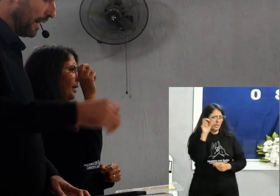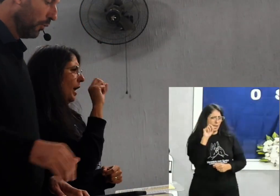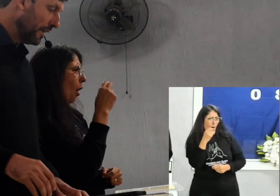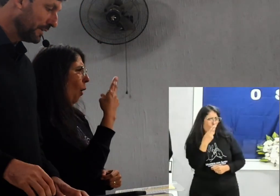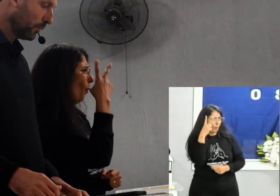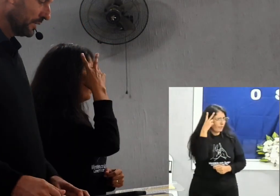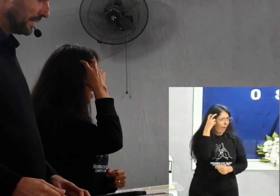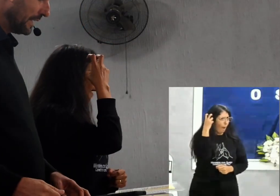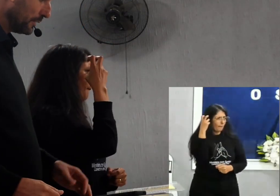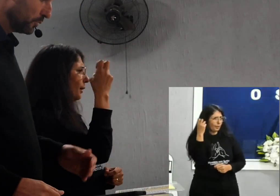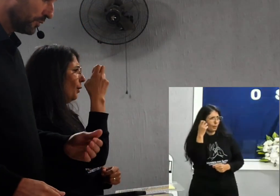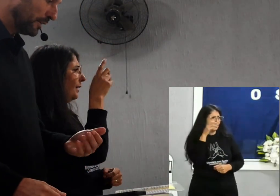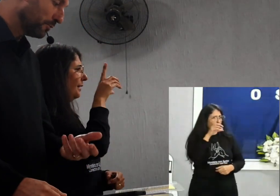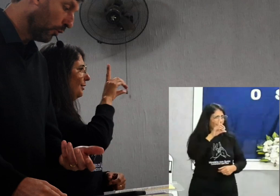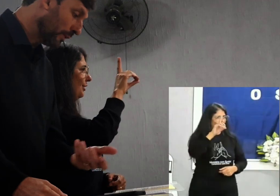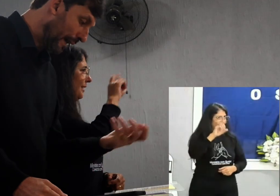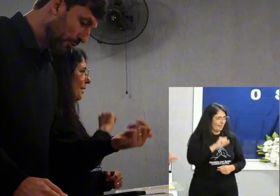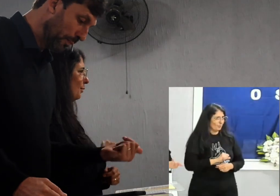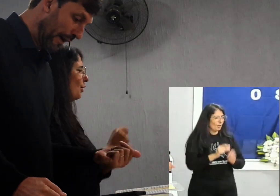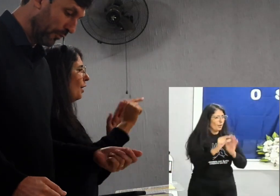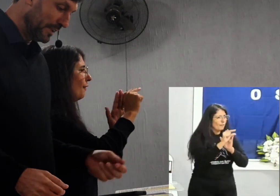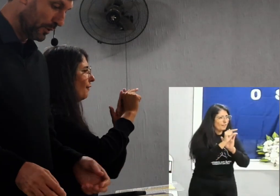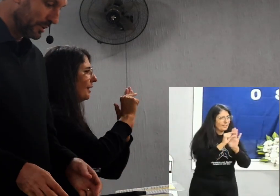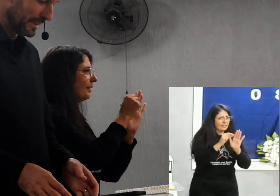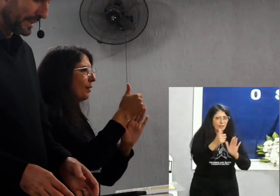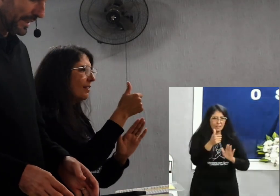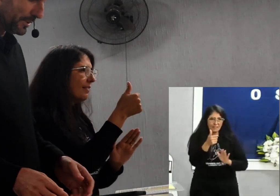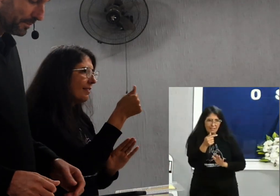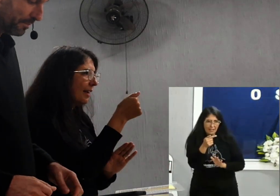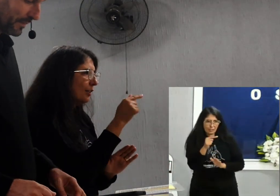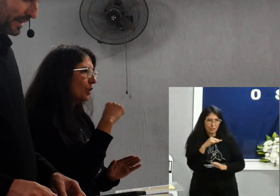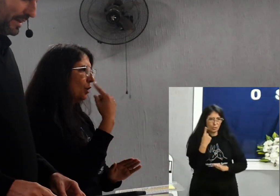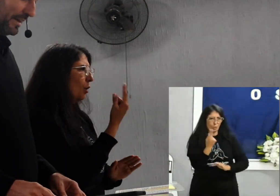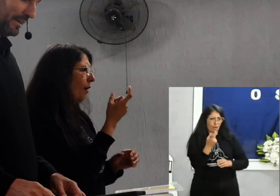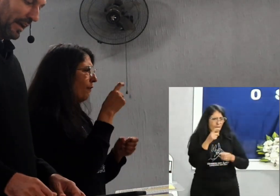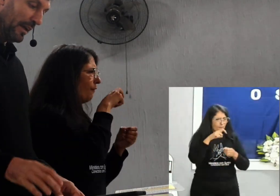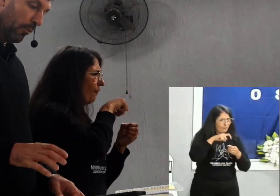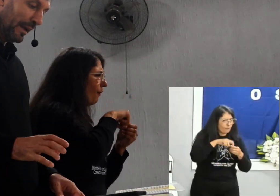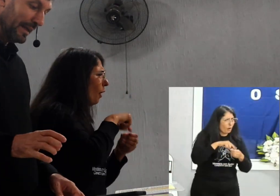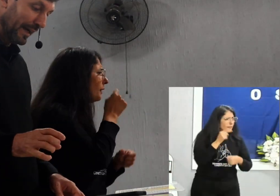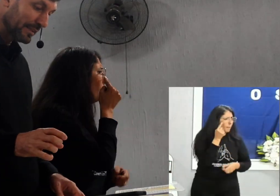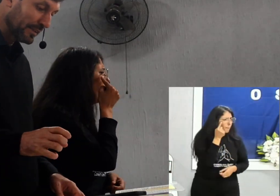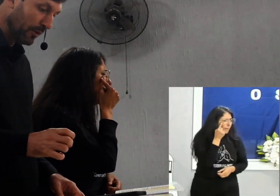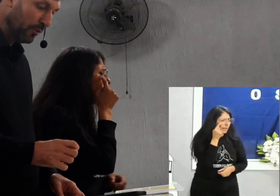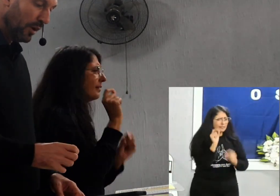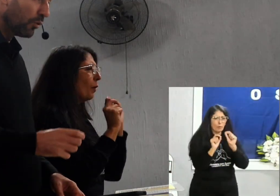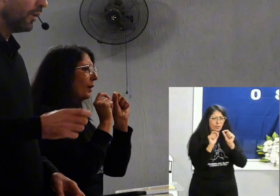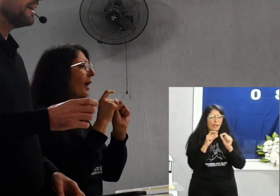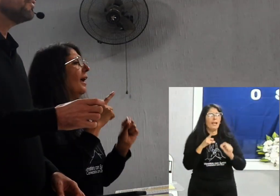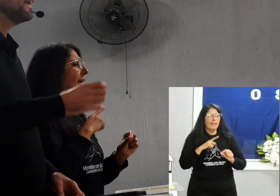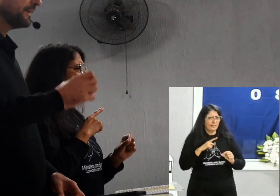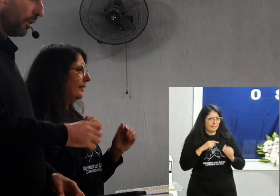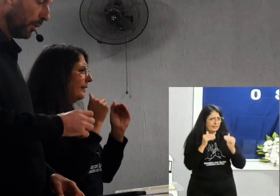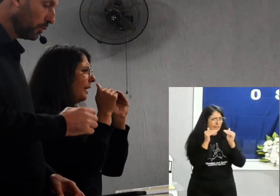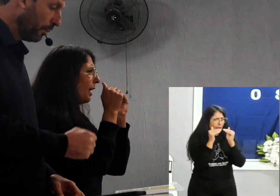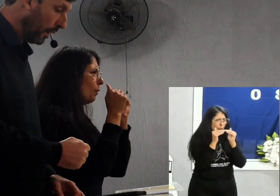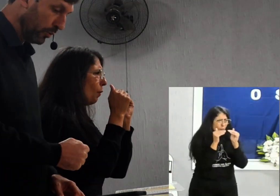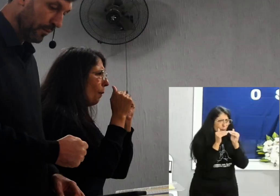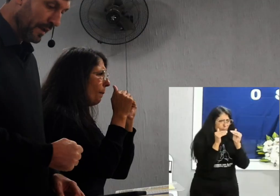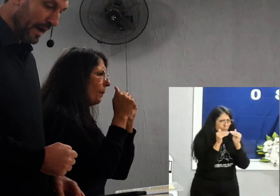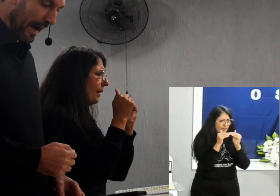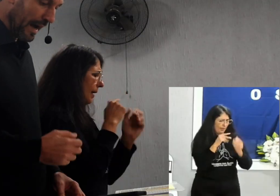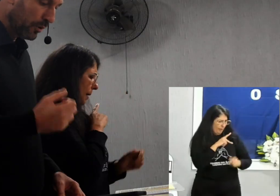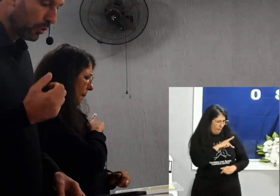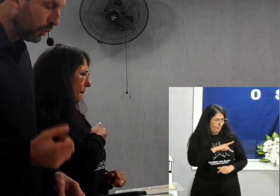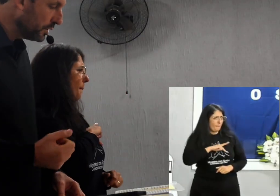o versículo 17, nos faz voltarmos para o versículo 17. E aí há uma ligação com a referência do apóstolo